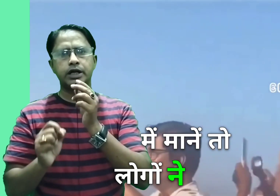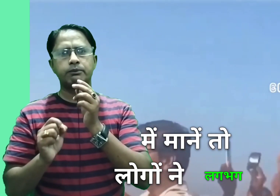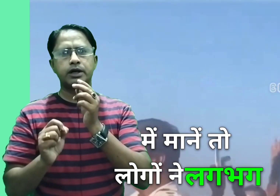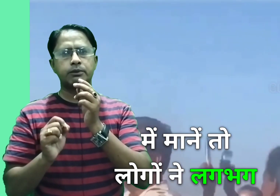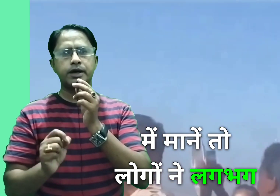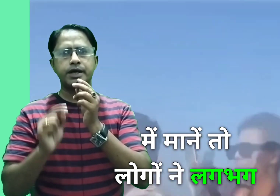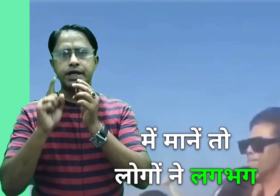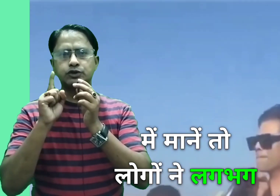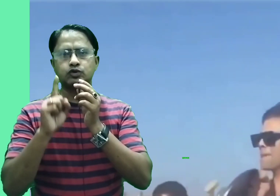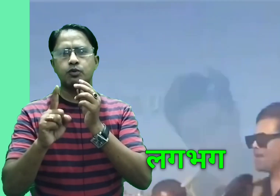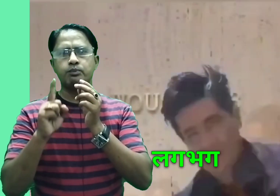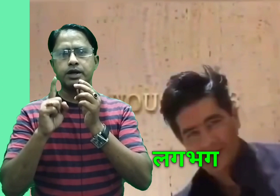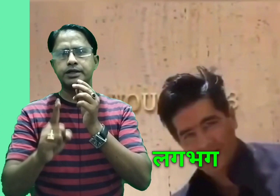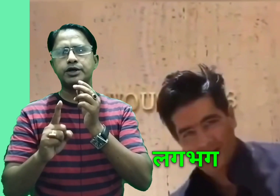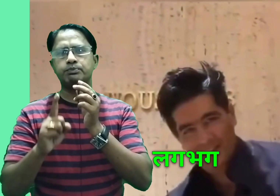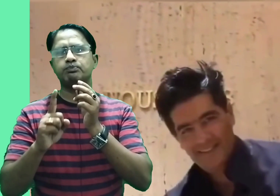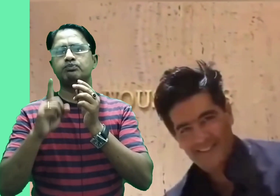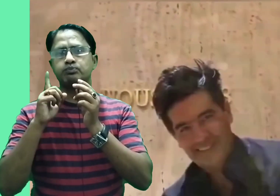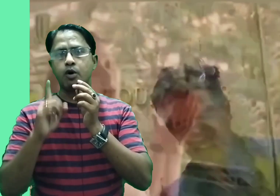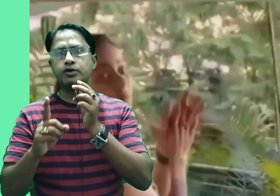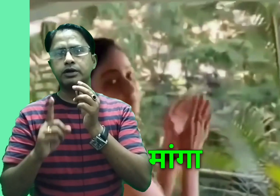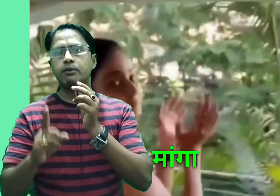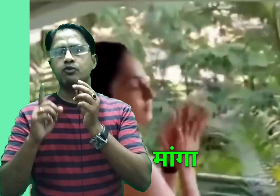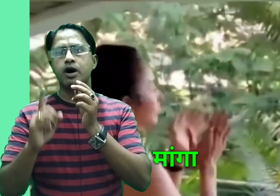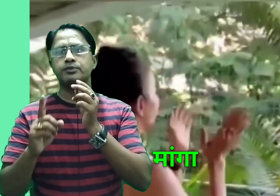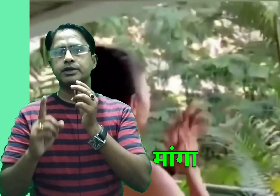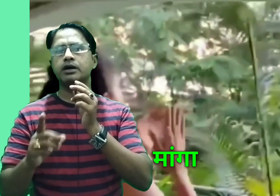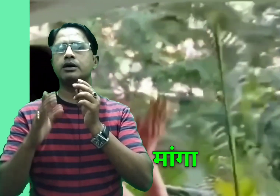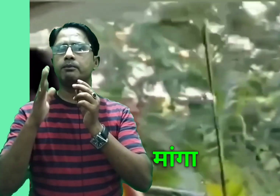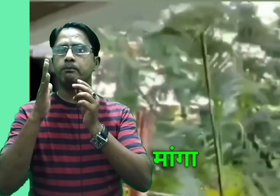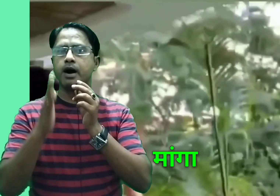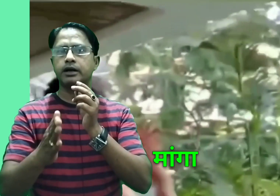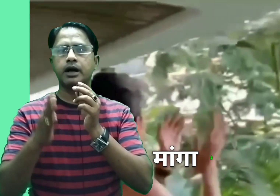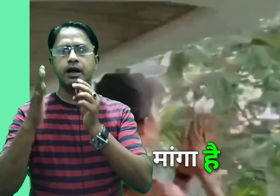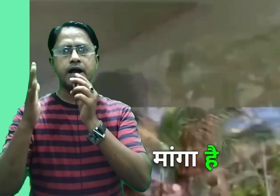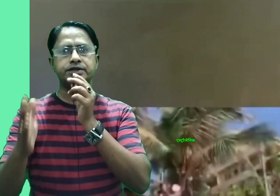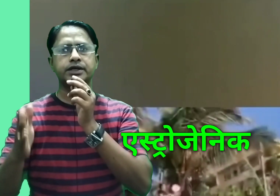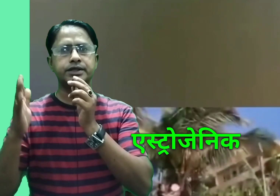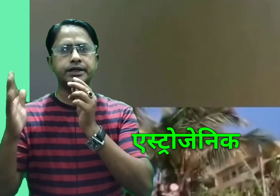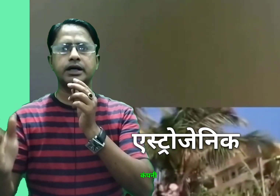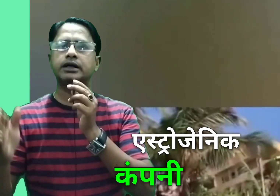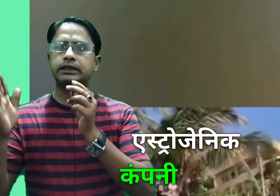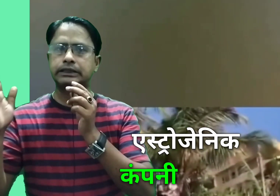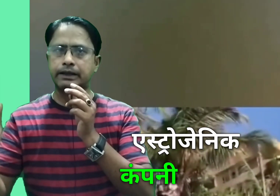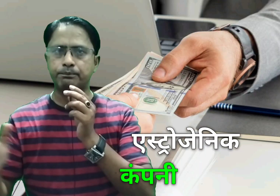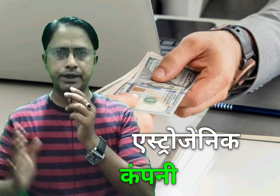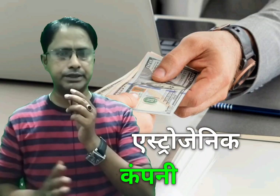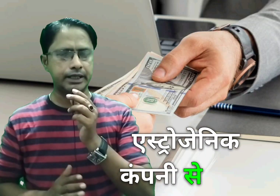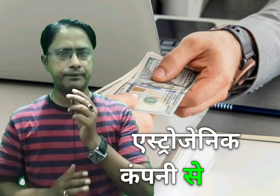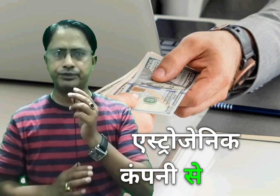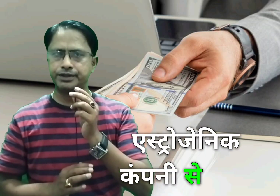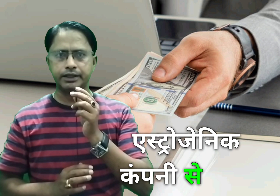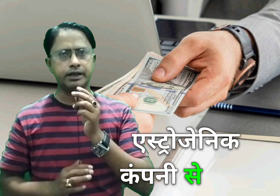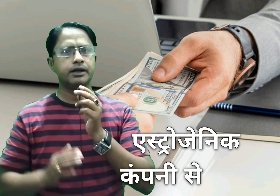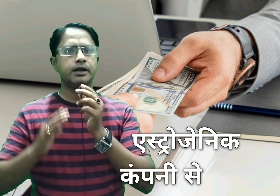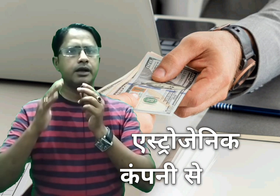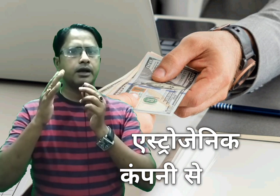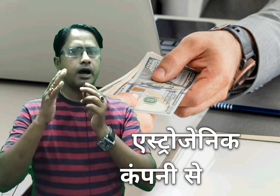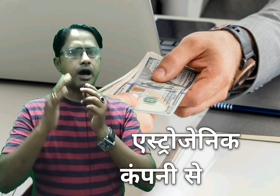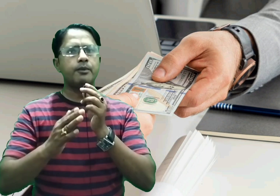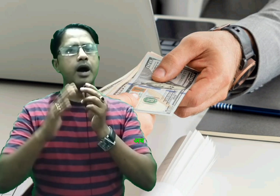लोगों ने लगभग 100 मिलियन पाउंड का मुआवजा मांगा है एस्ट्राजेनेका कंपनी से। ठीक